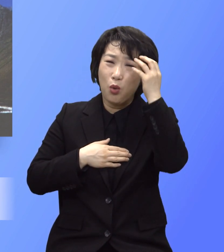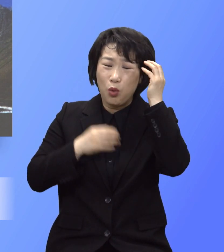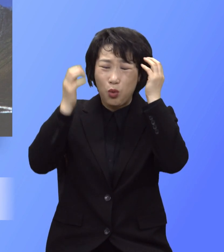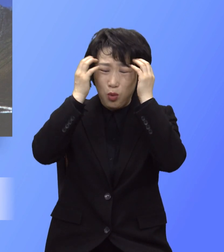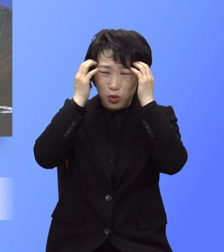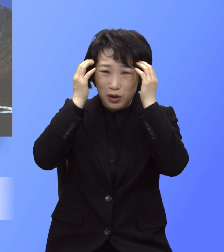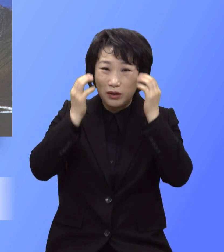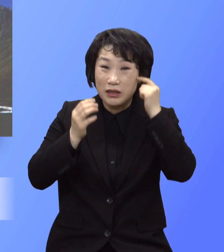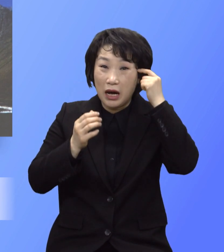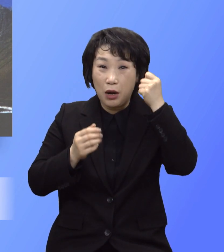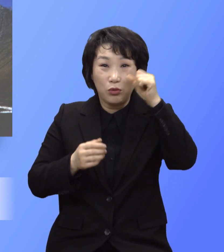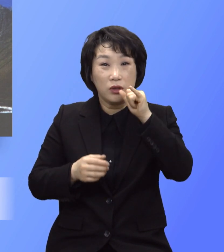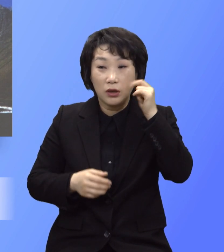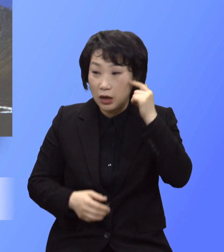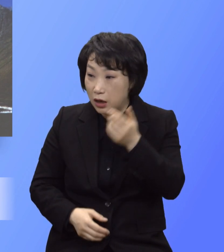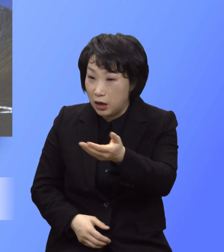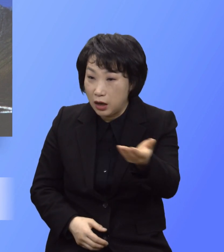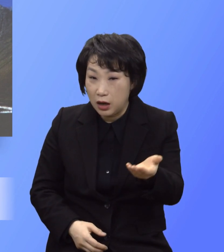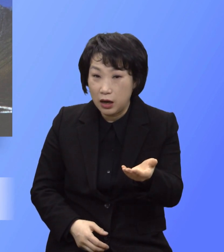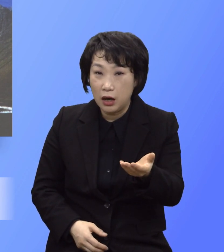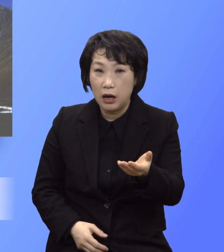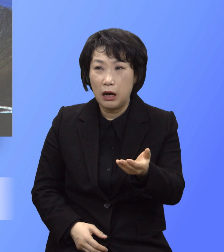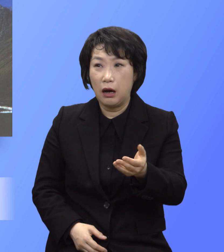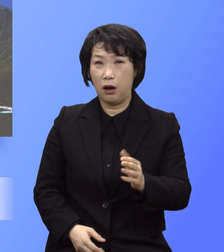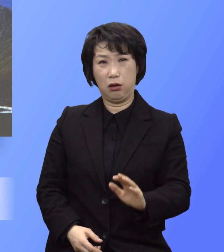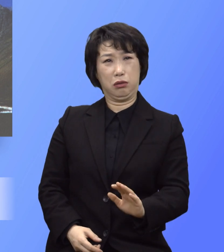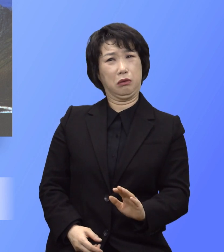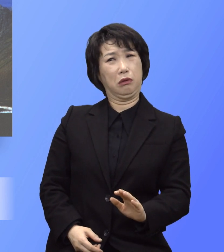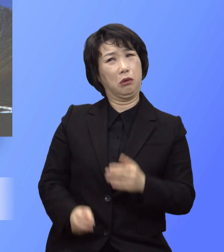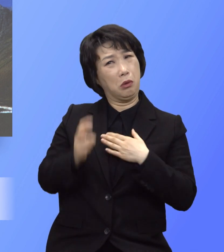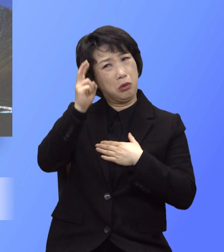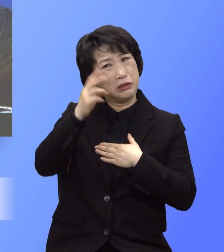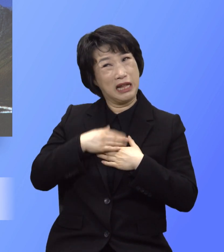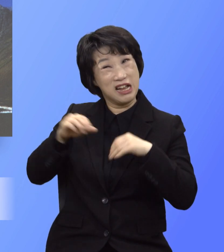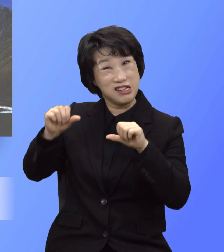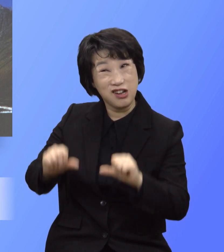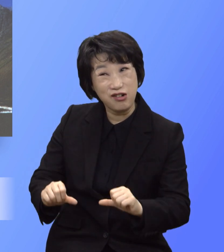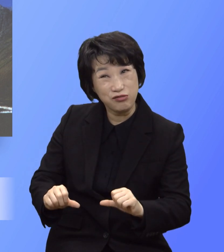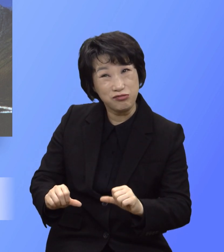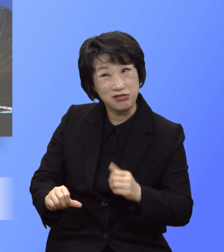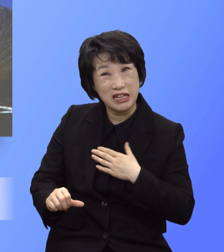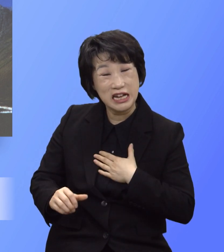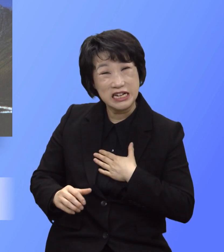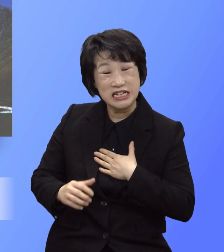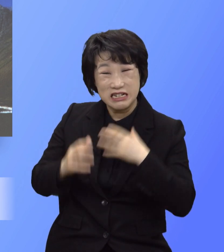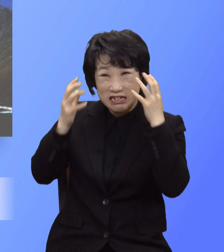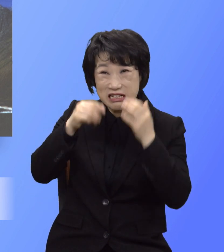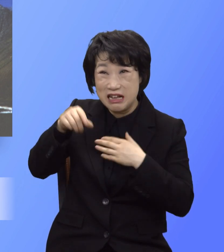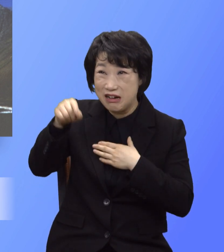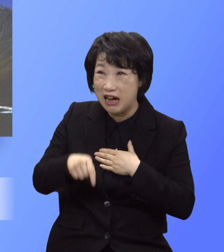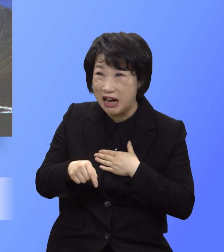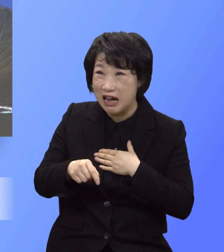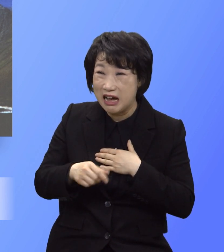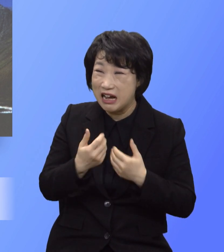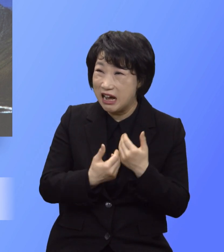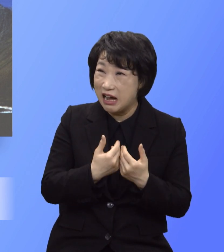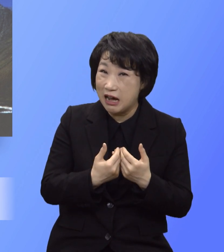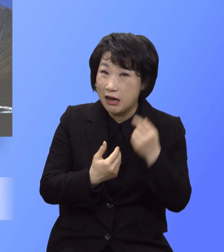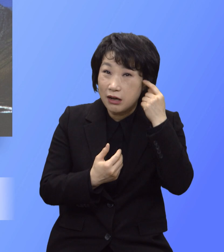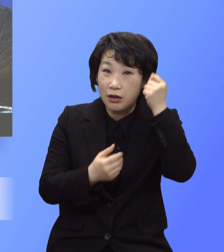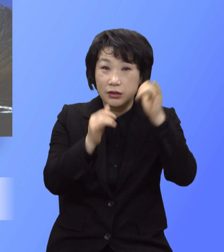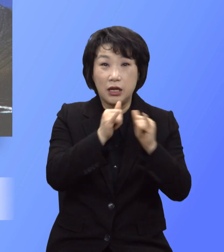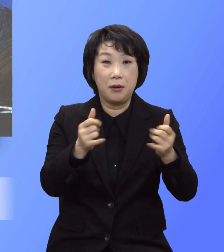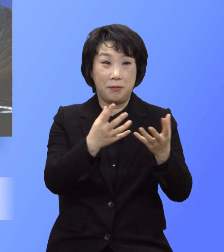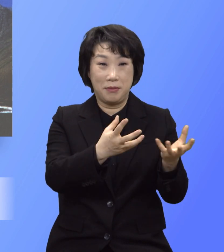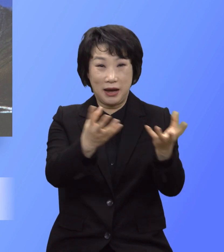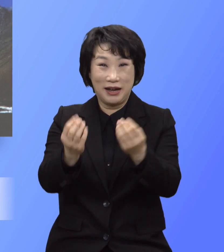고난이라고 생각합니까? 아, 혹시 저주받아도 그런 거 아닌가 이런 사람 많잖아요.